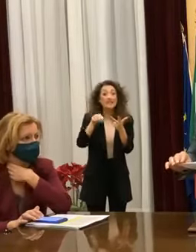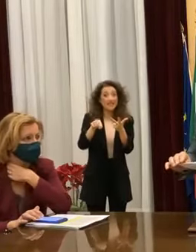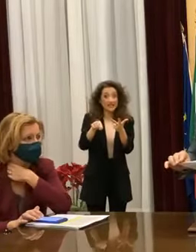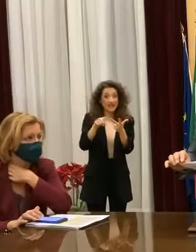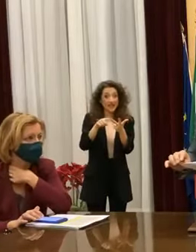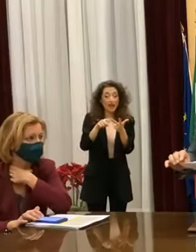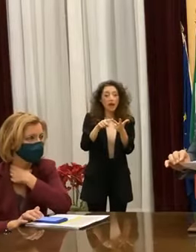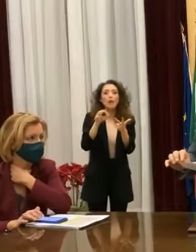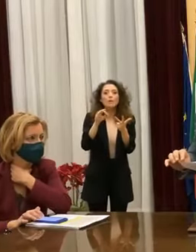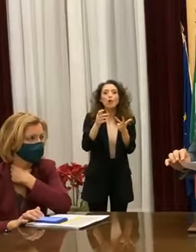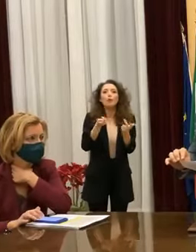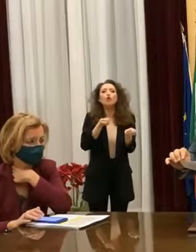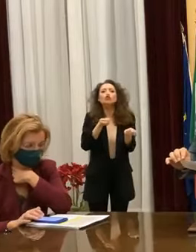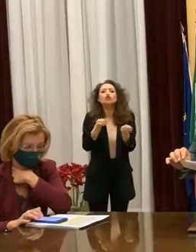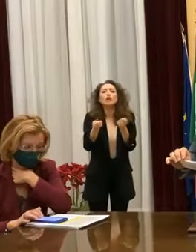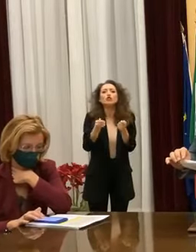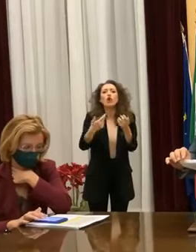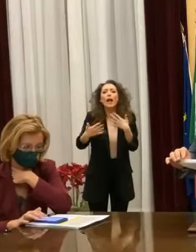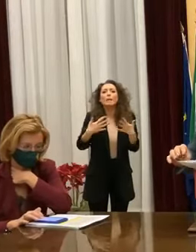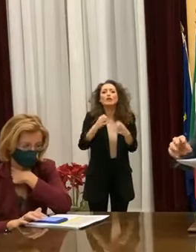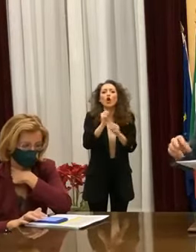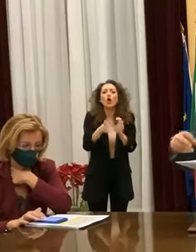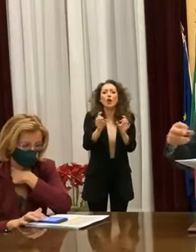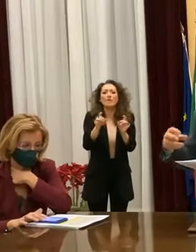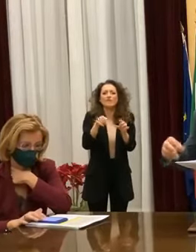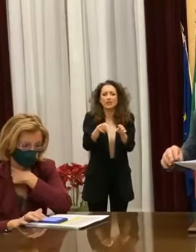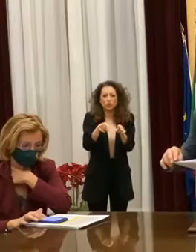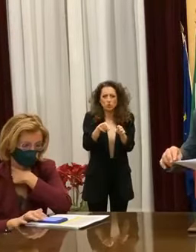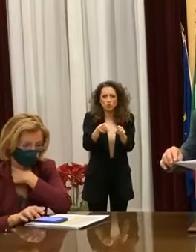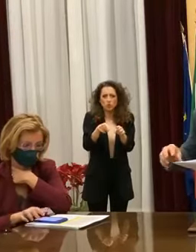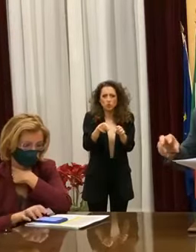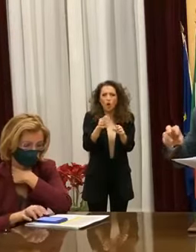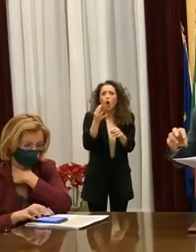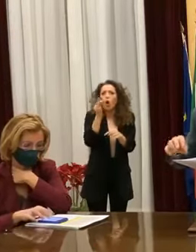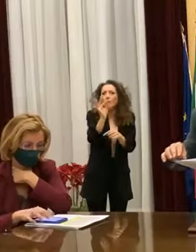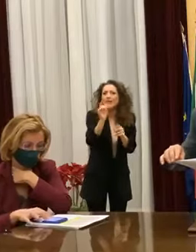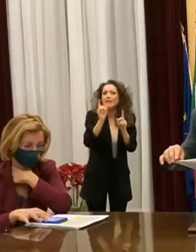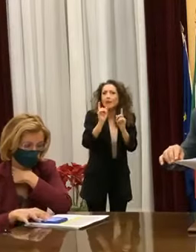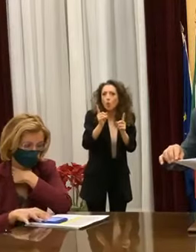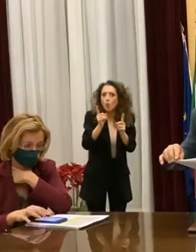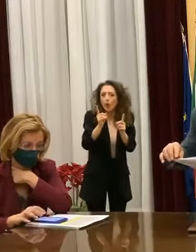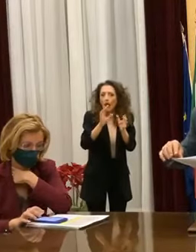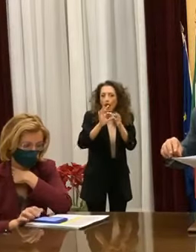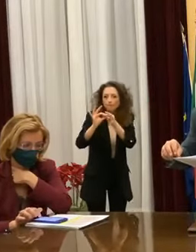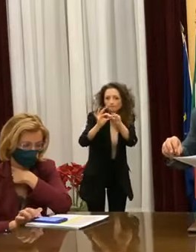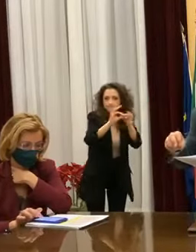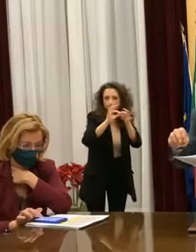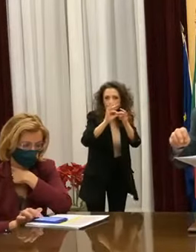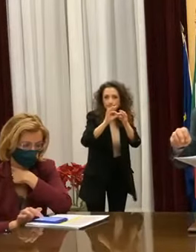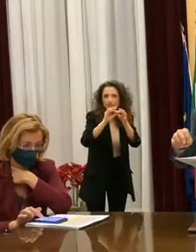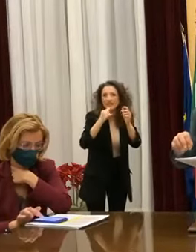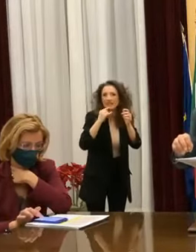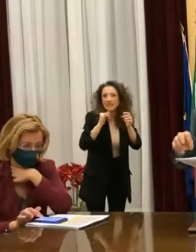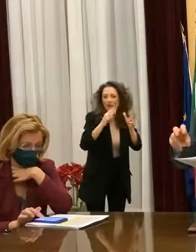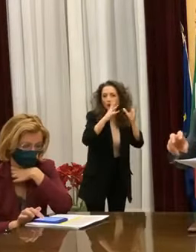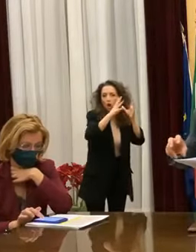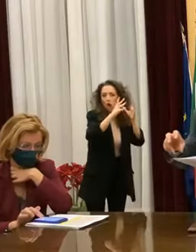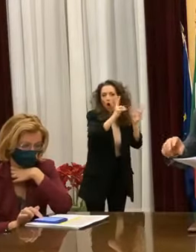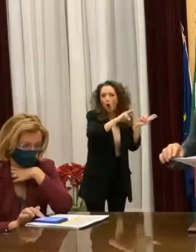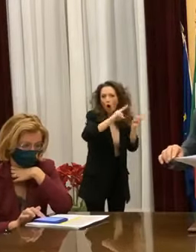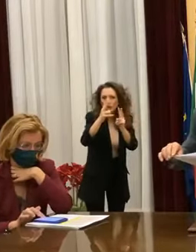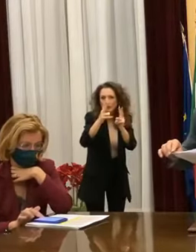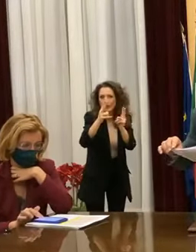gestione dell'emergenza Covid-19, al fine di realizzare un raccordo tra le aziende sanitarie e ospedaliere di ciascuna